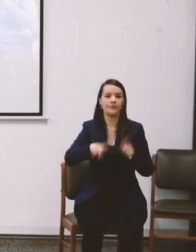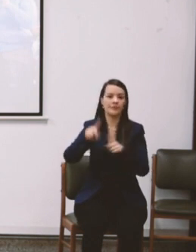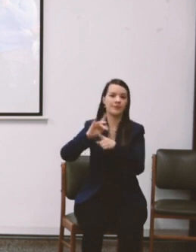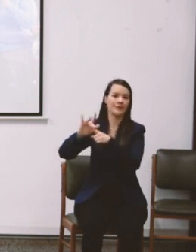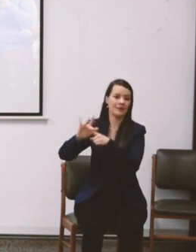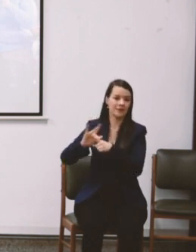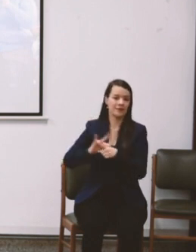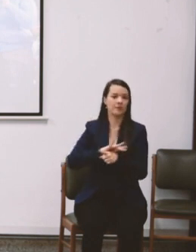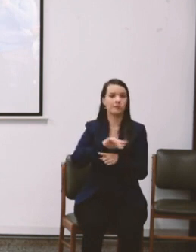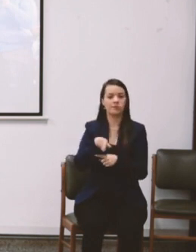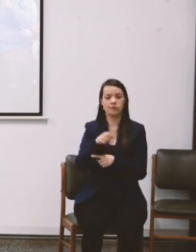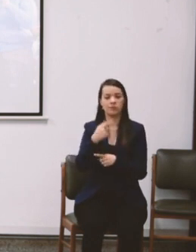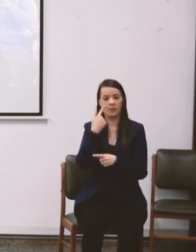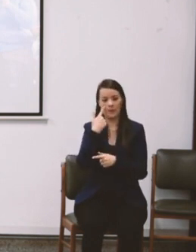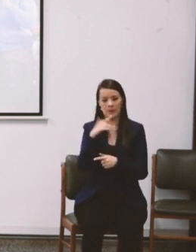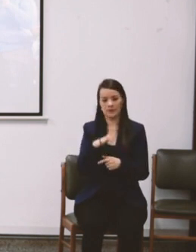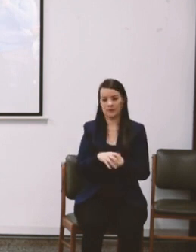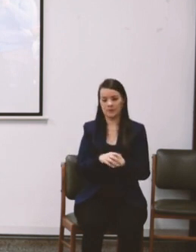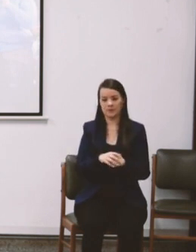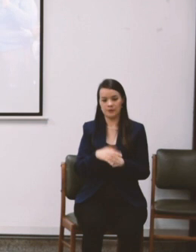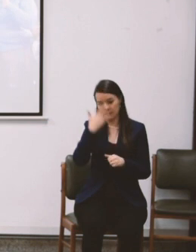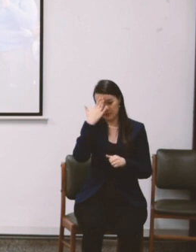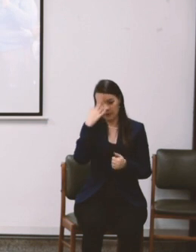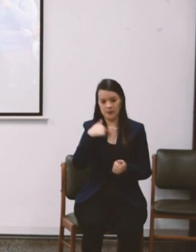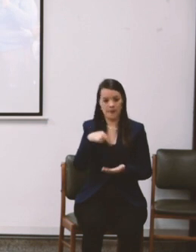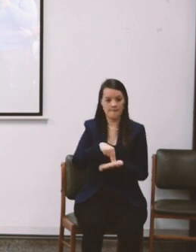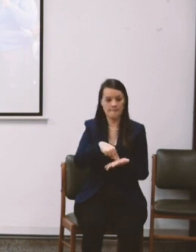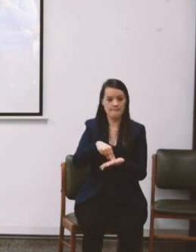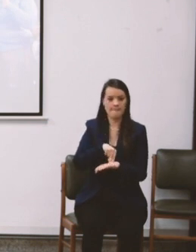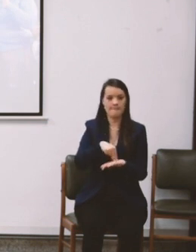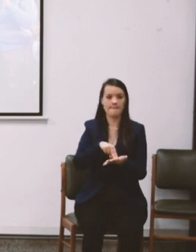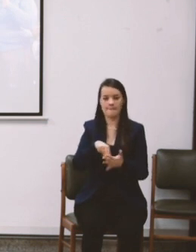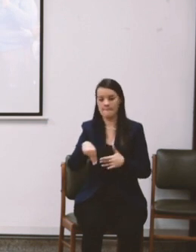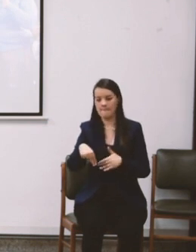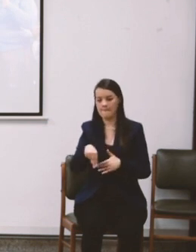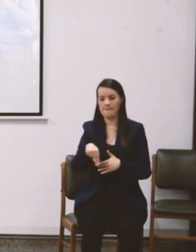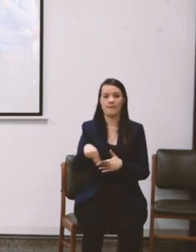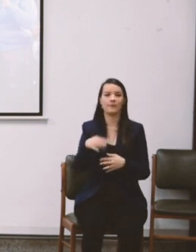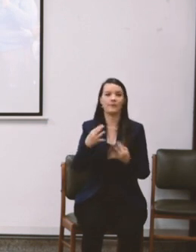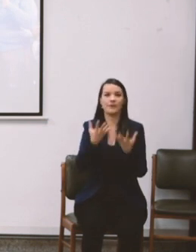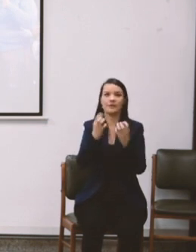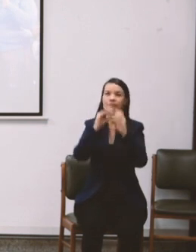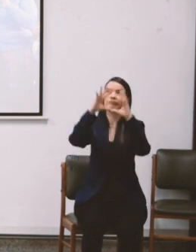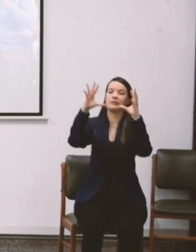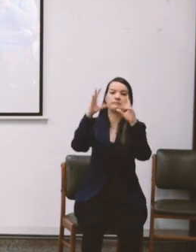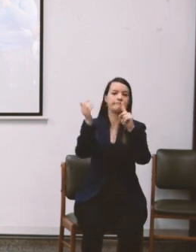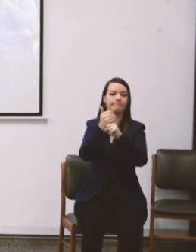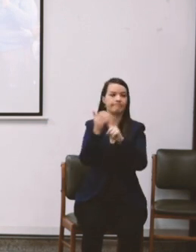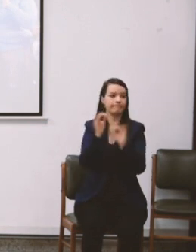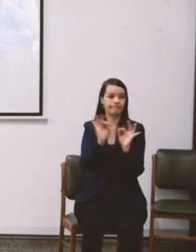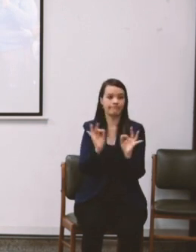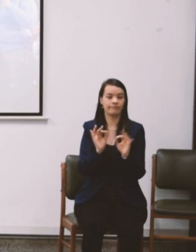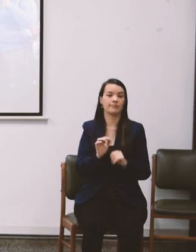le ponen el terreno a uno pues como movedizo, porque uno pretende muchas cosas que en realidad no logra. Y si uno no se